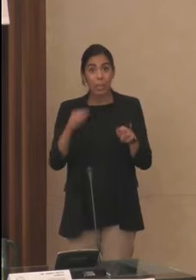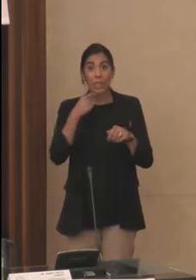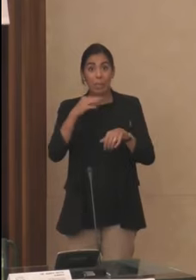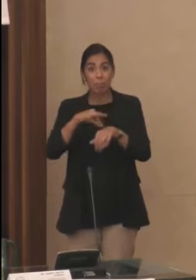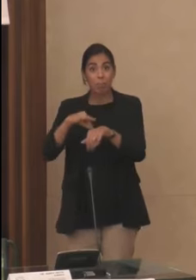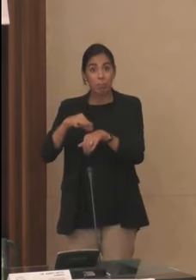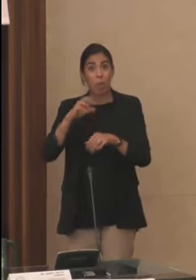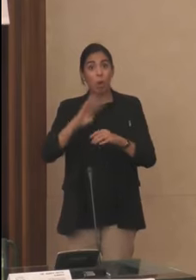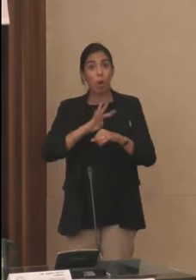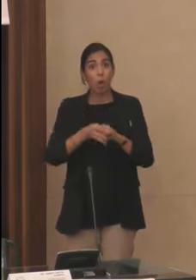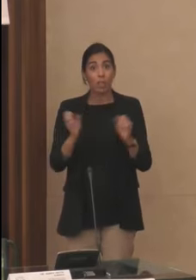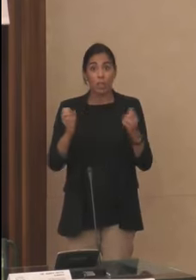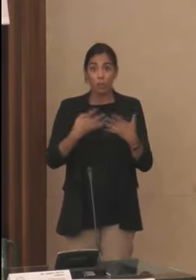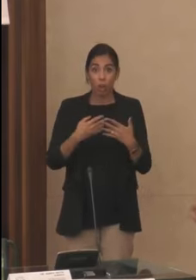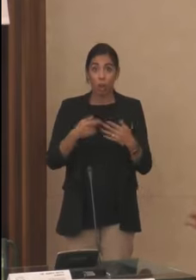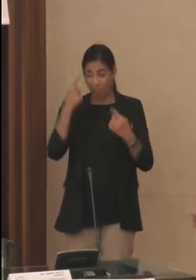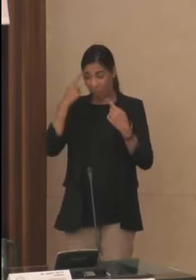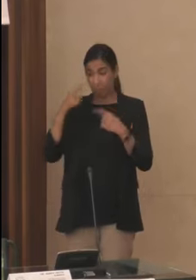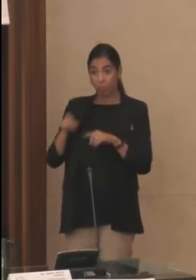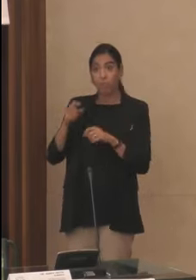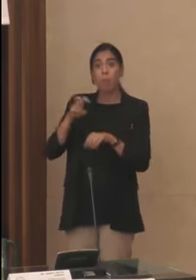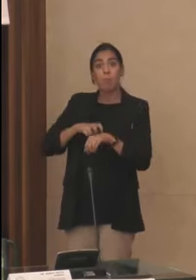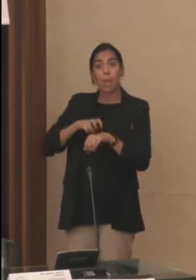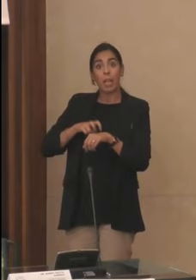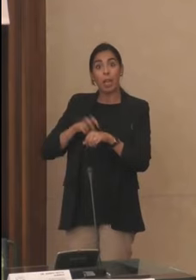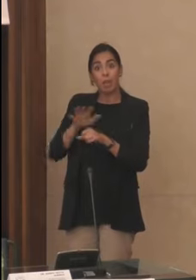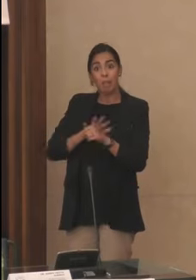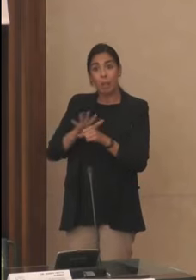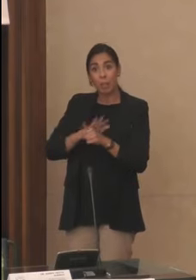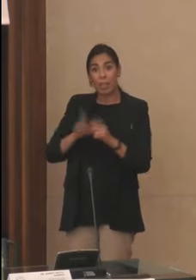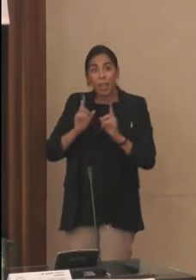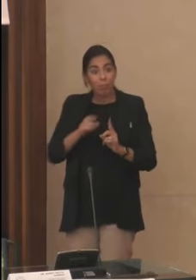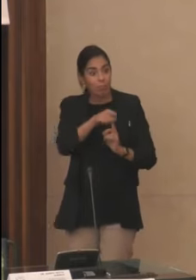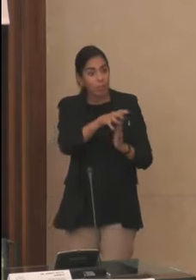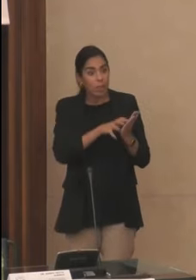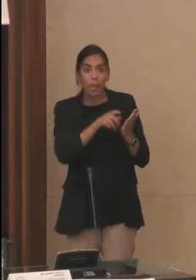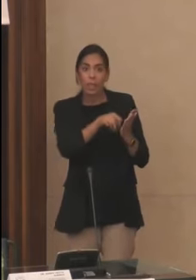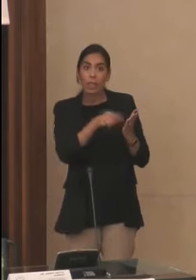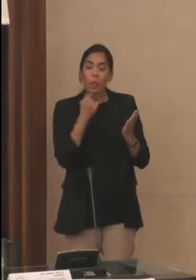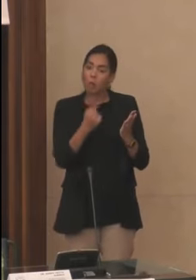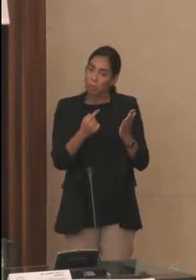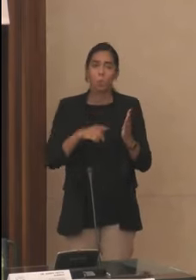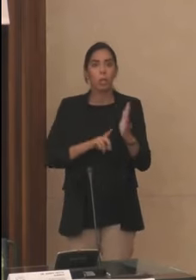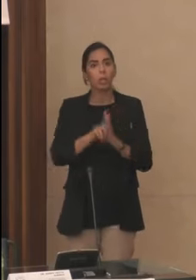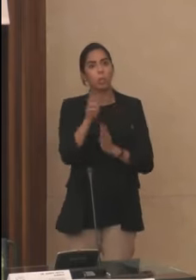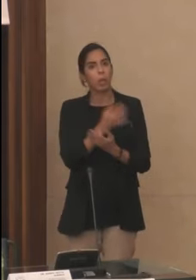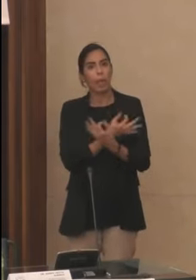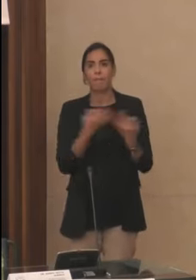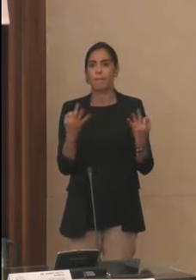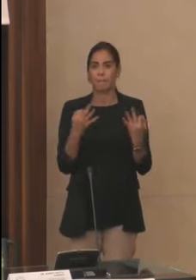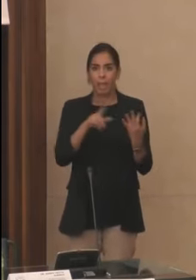medici di famiglia, secondo queste raccomandazioni, ha avuto un effetto importante sulla necessità di ricovero